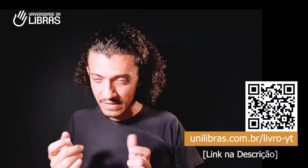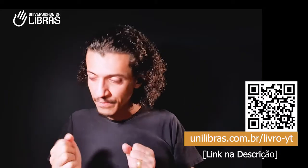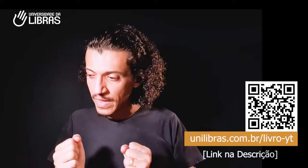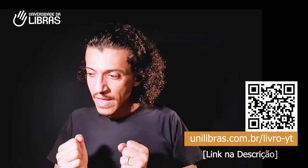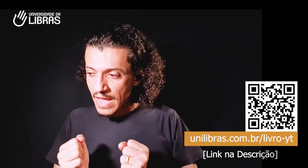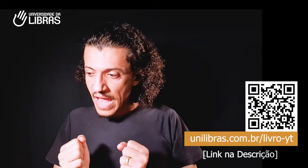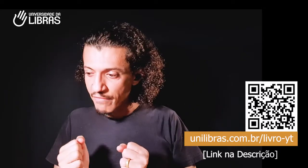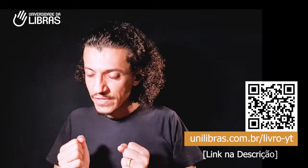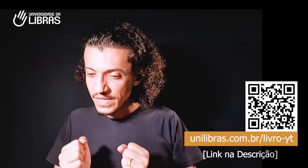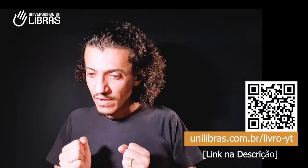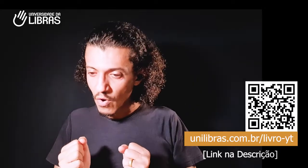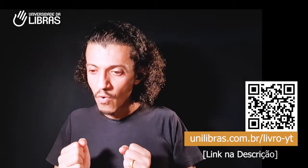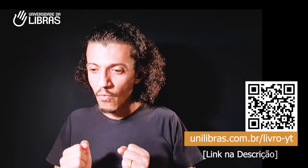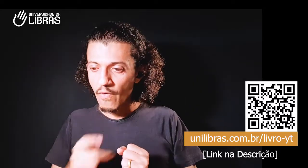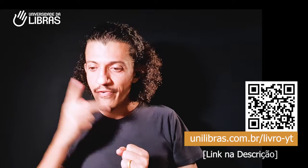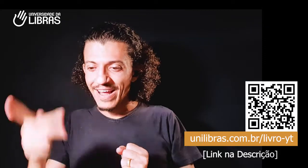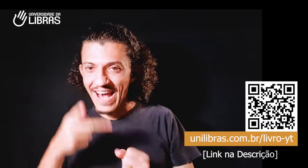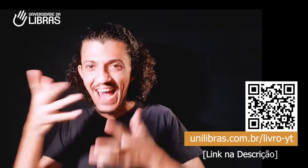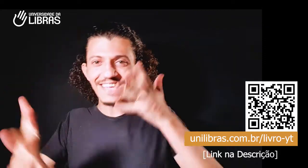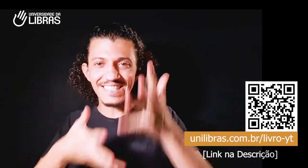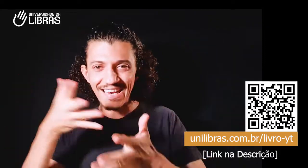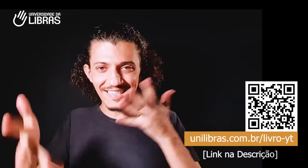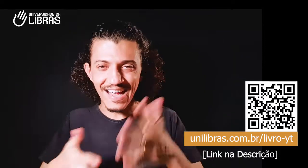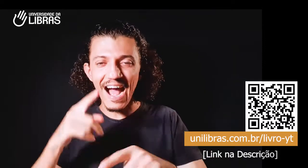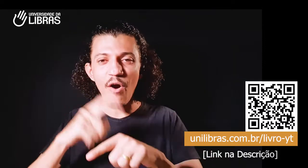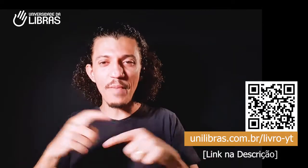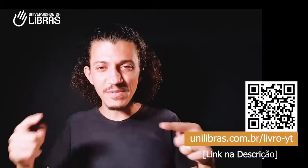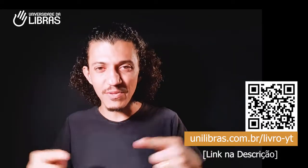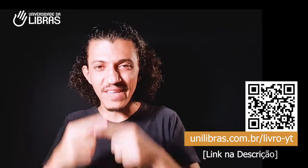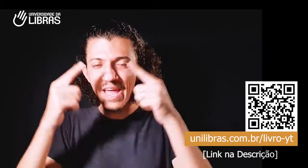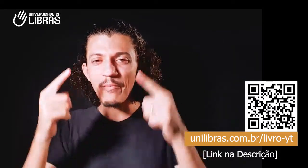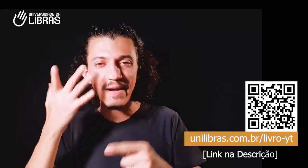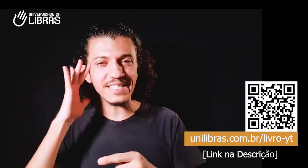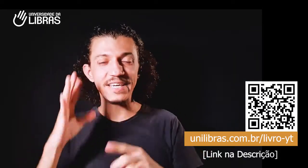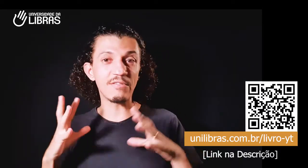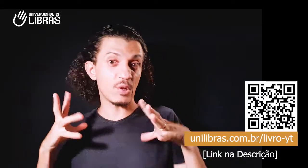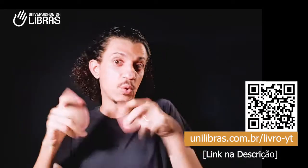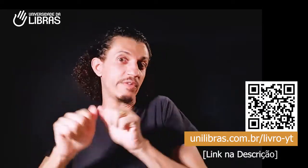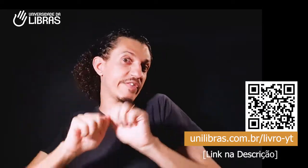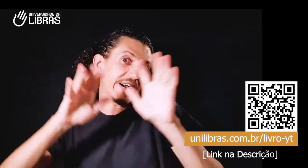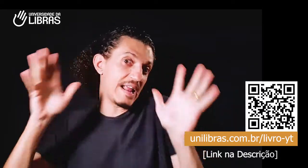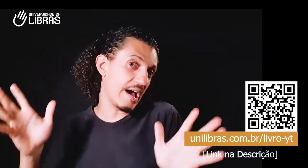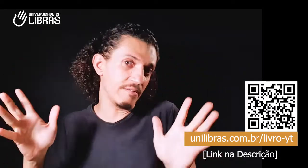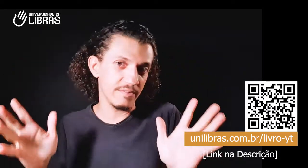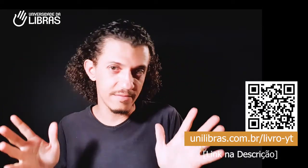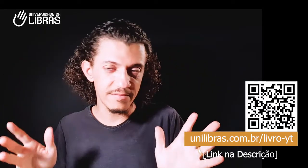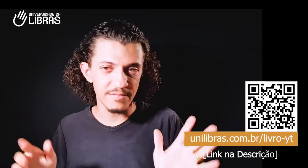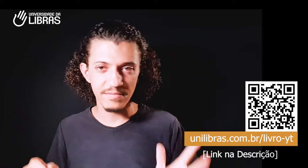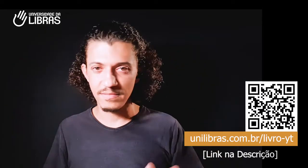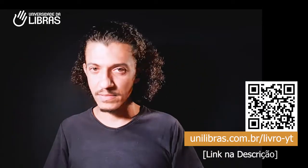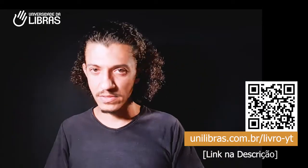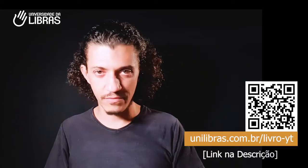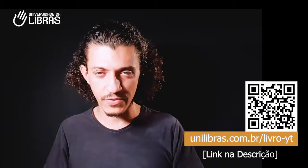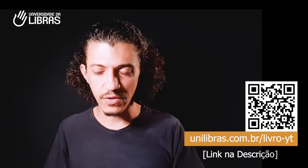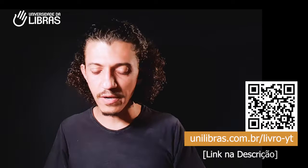sinalizado é você ou falar e finalizar o mesmo tempo achando que tudo vai ficar Claro não